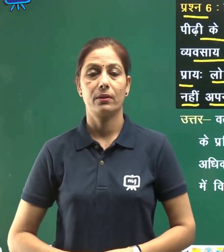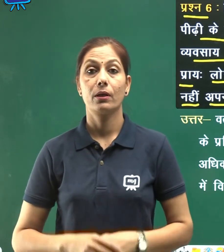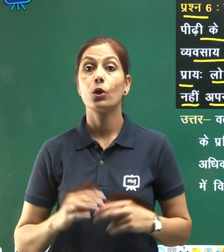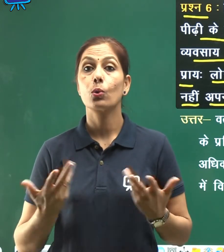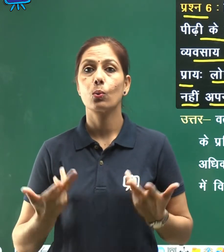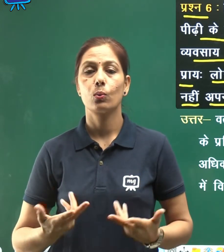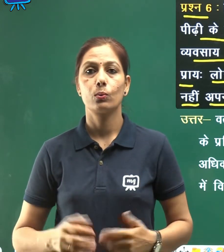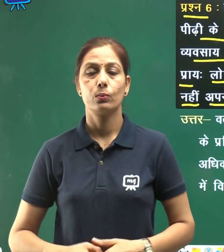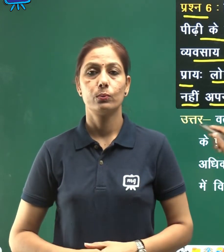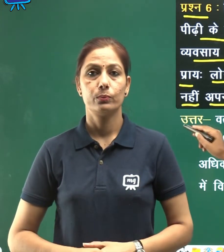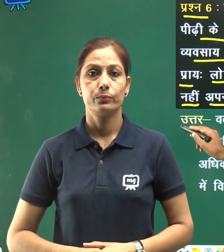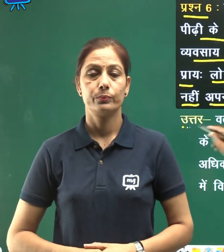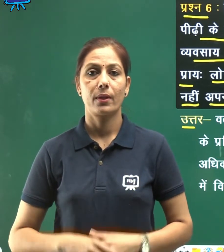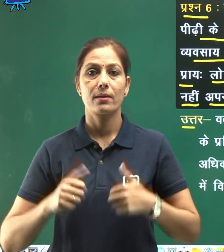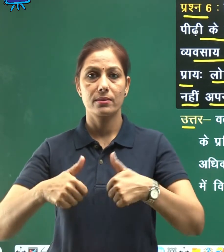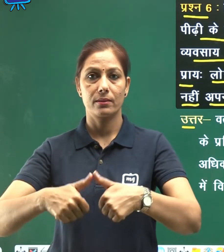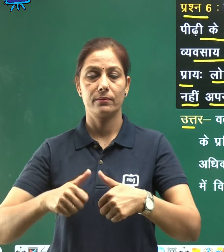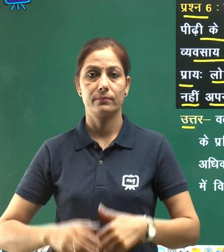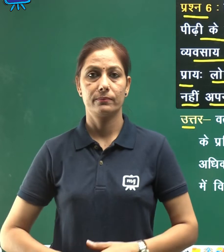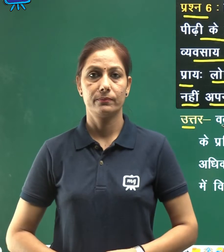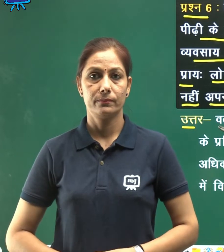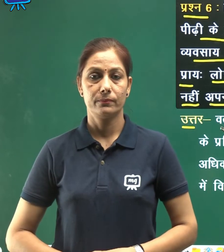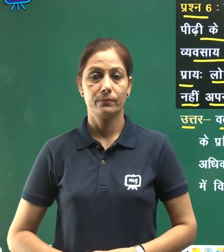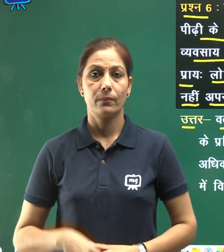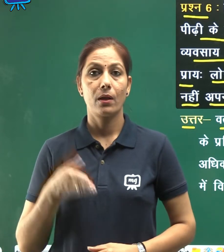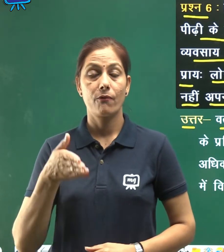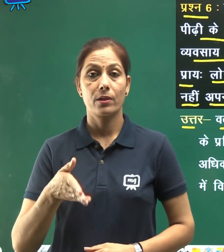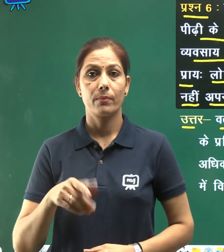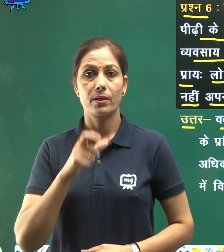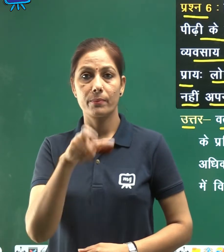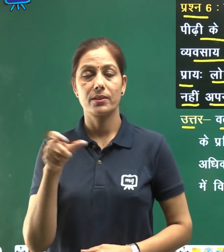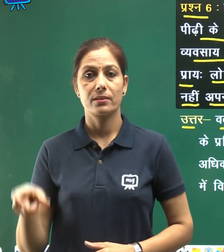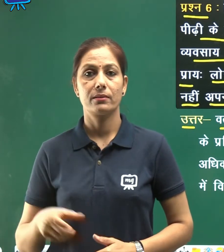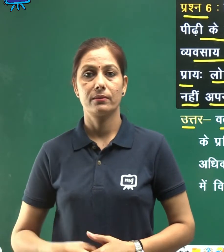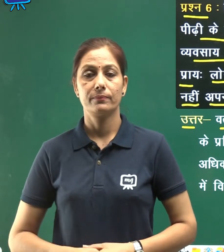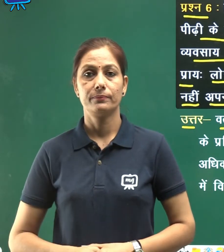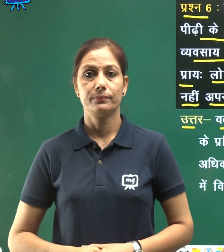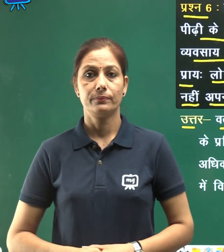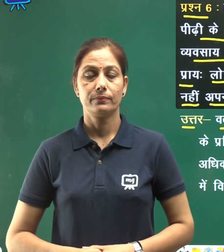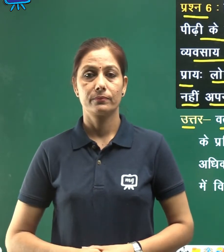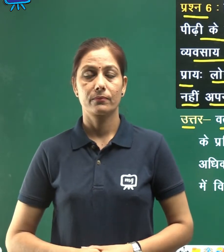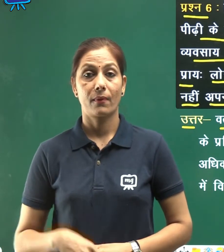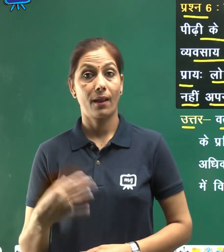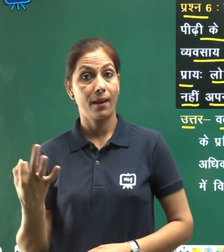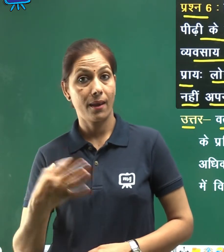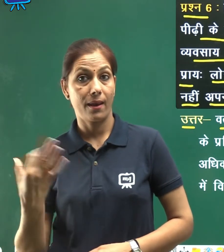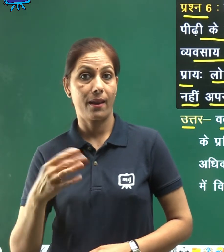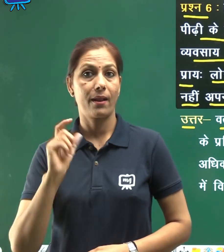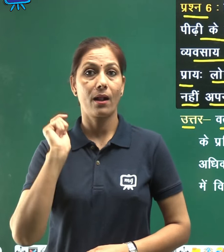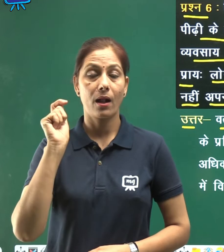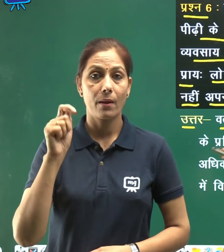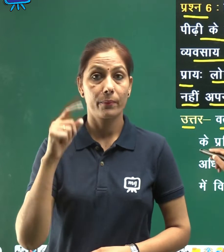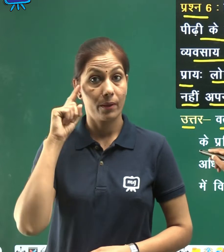क्यों? उत्तर है वर्तमान में लोग नए नए कार्य के प्रति